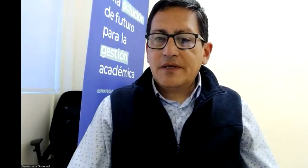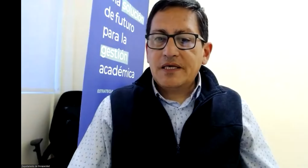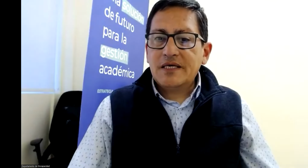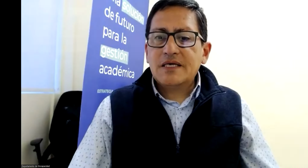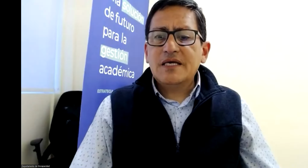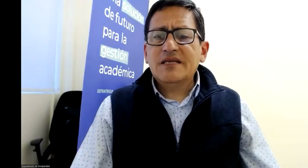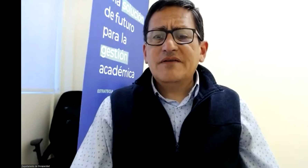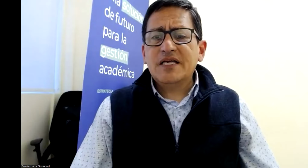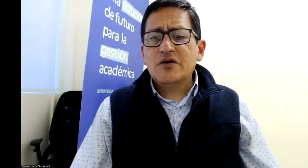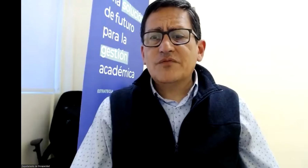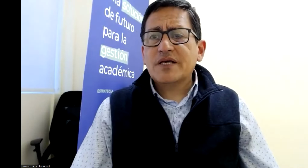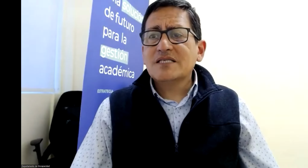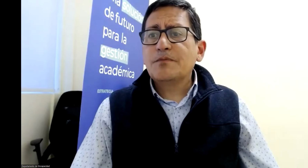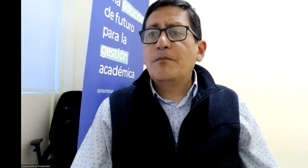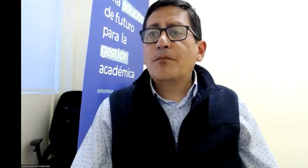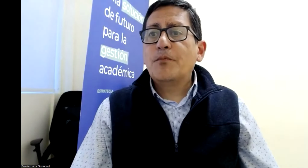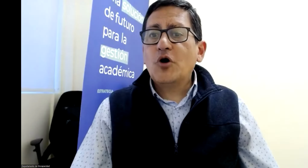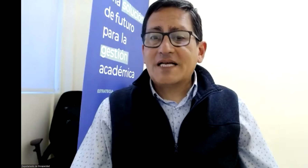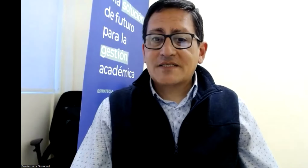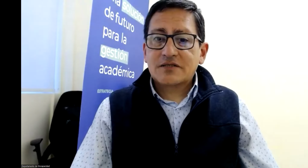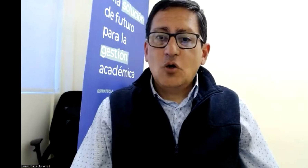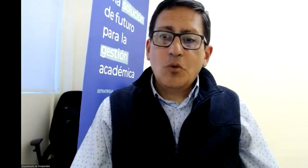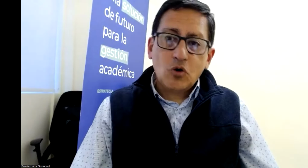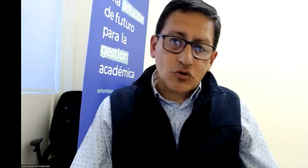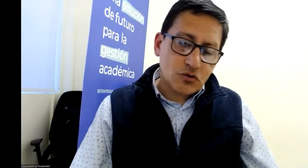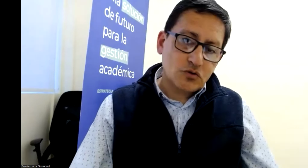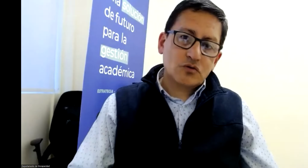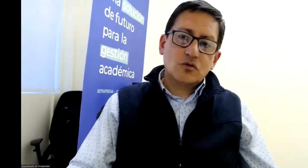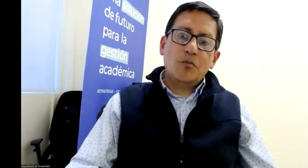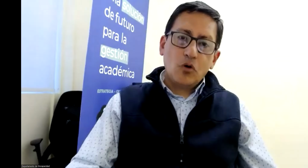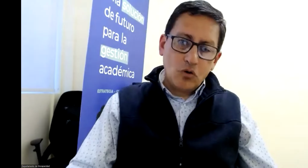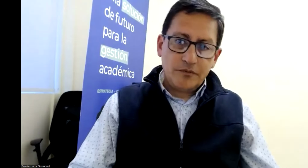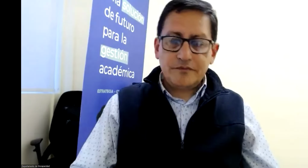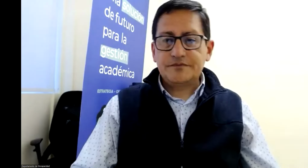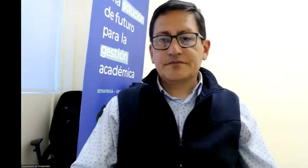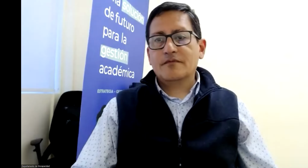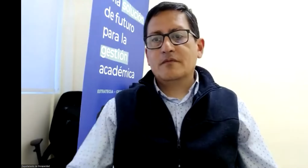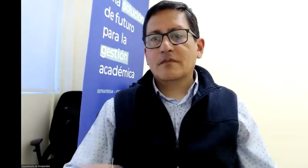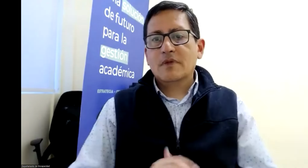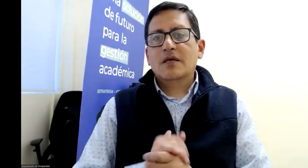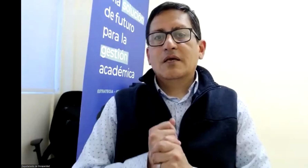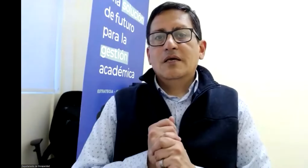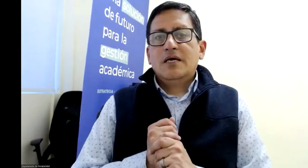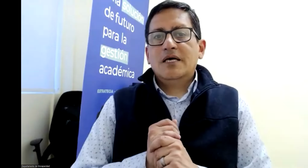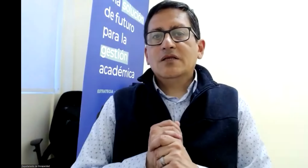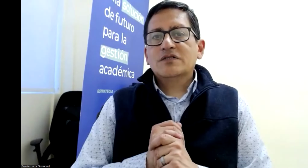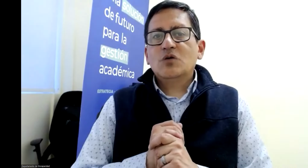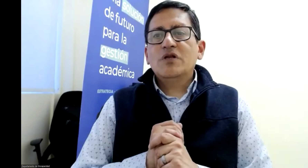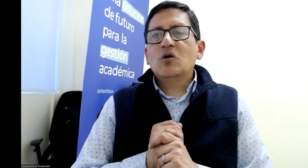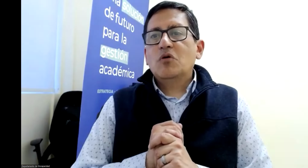indefinido es pocas o pocos o poco entonces ¿cómo digo